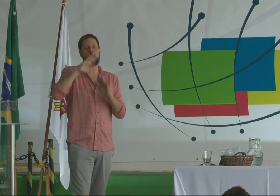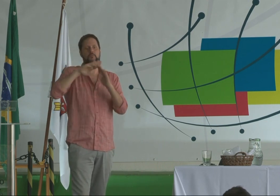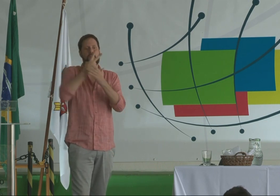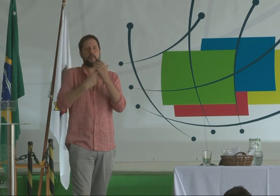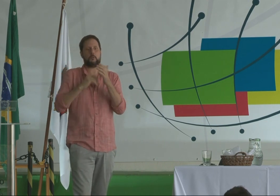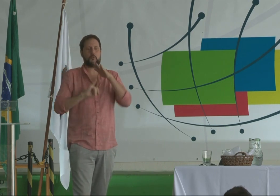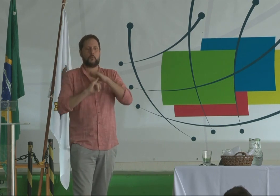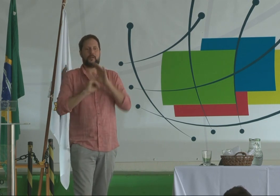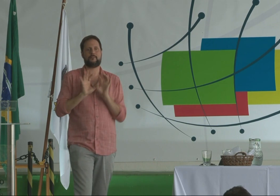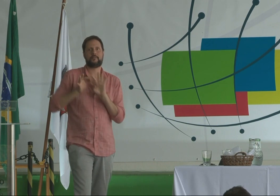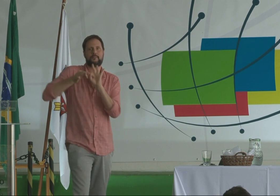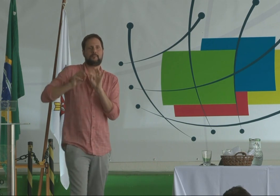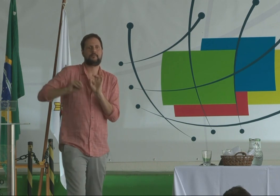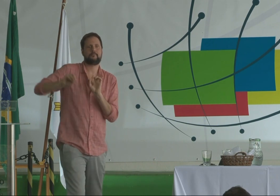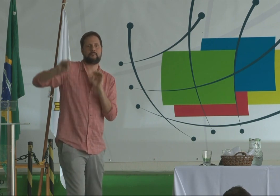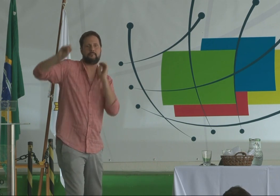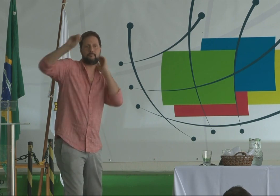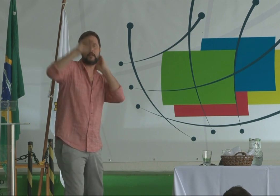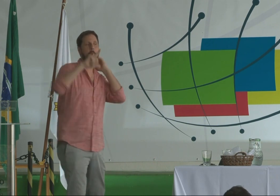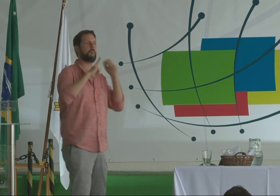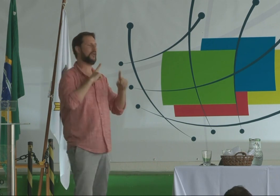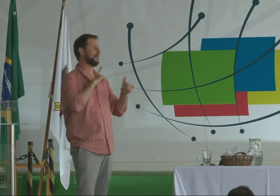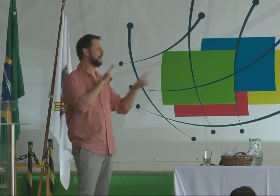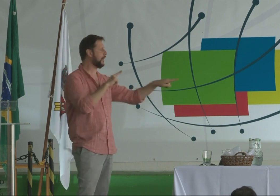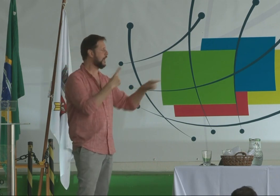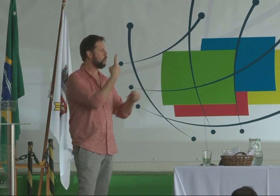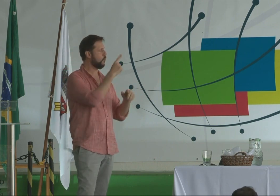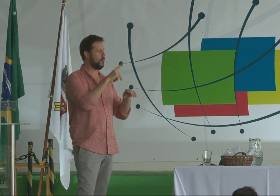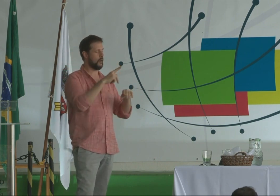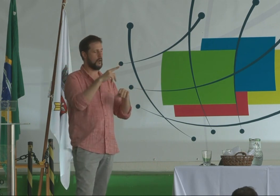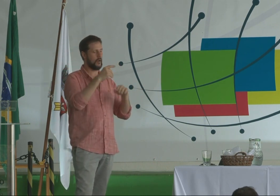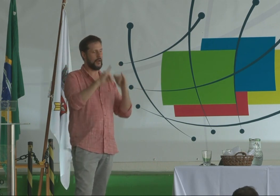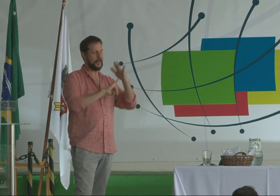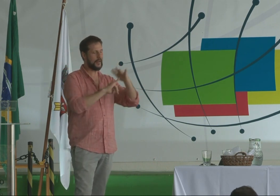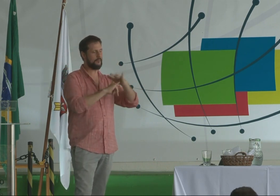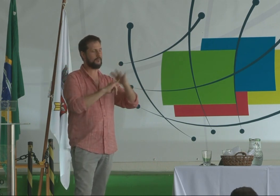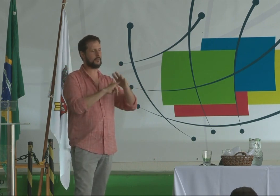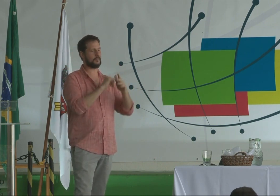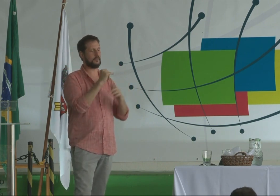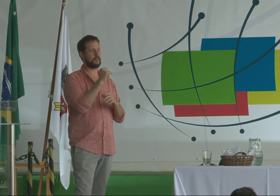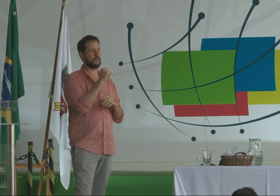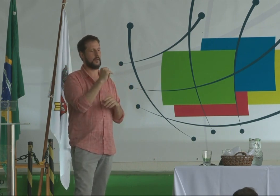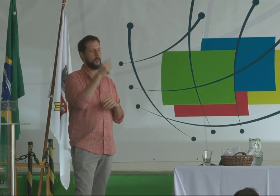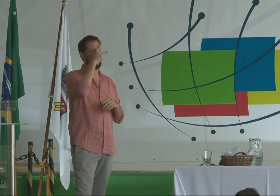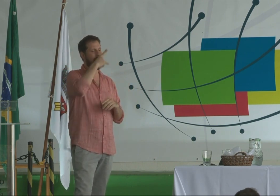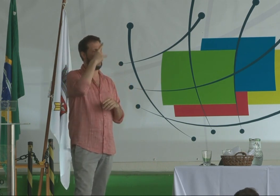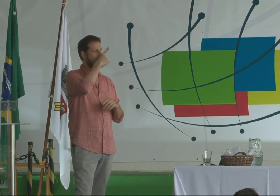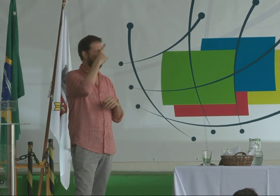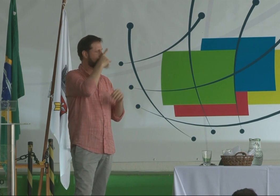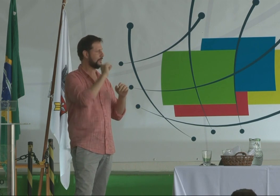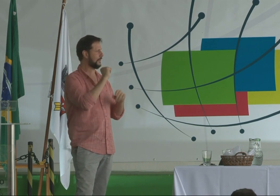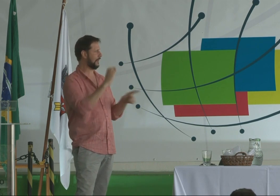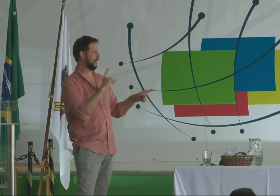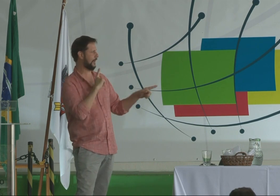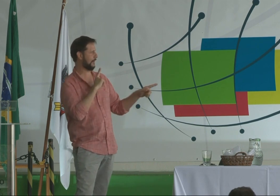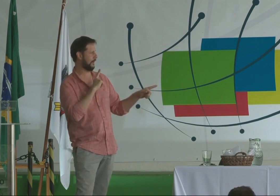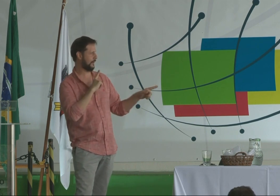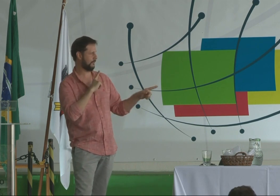pensando realmente, talvez uma escola bilingue pensando no âmbito do Instituto. Porque, por exemplo, lá em